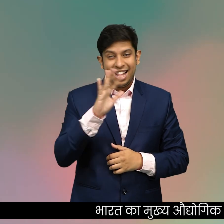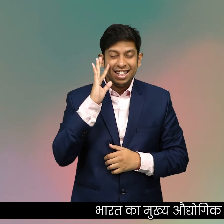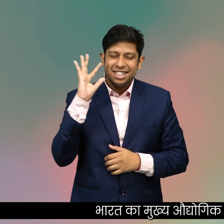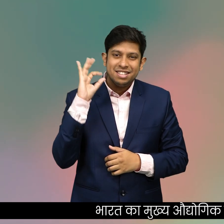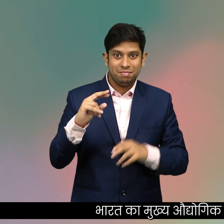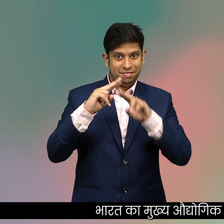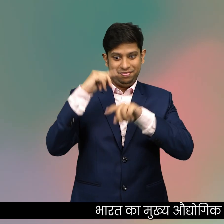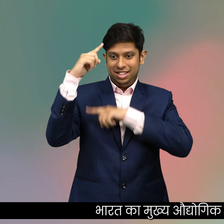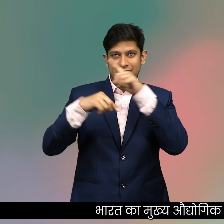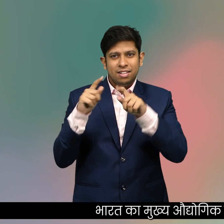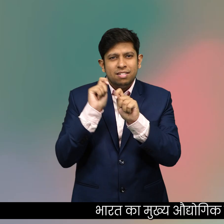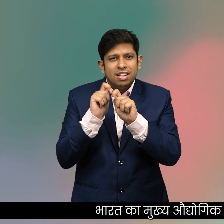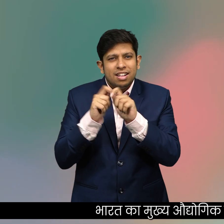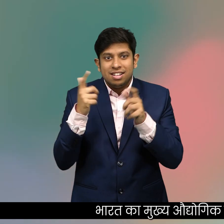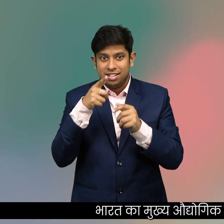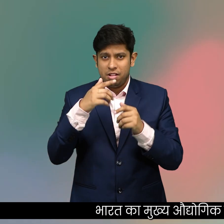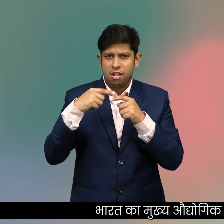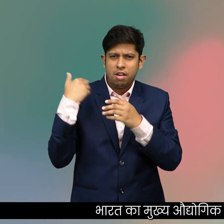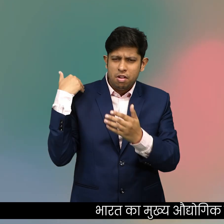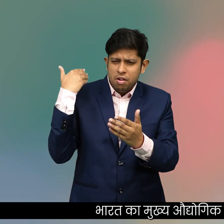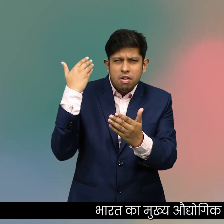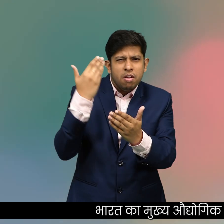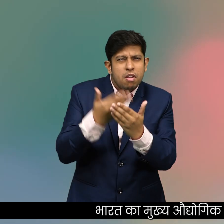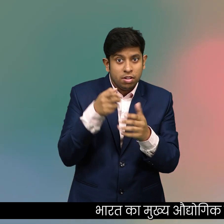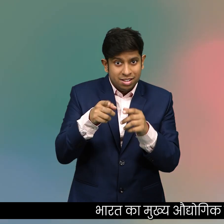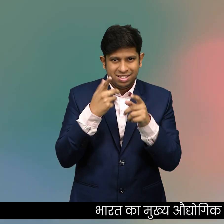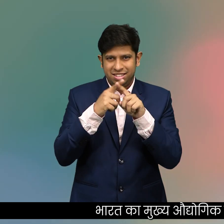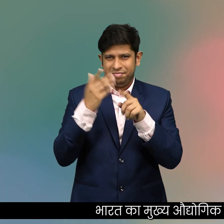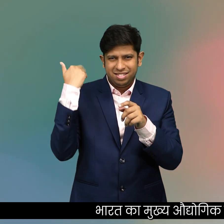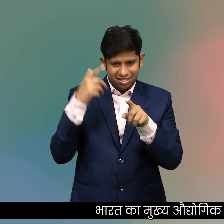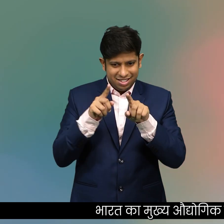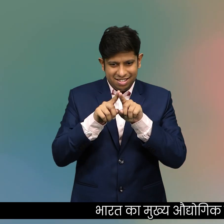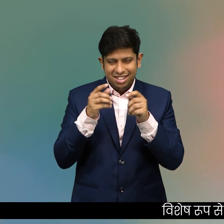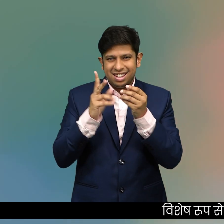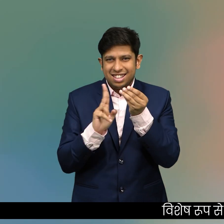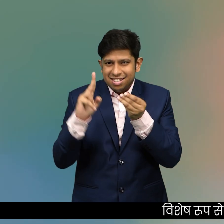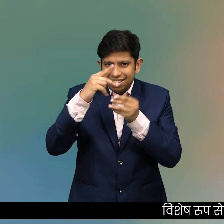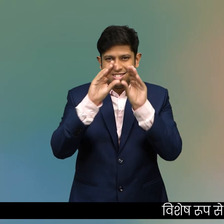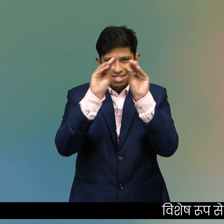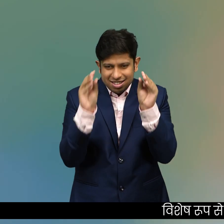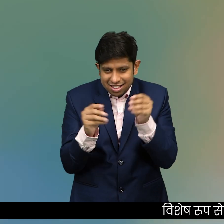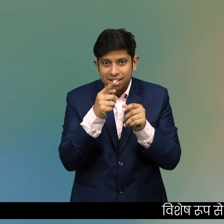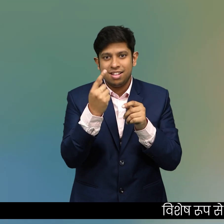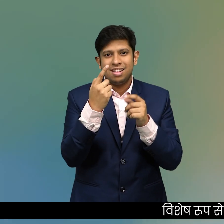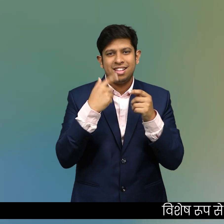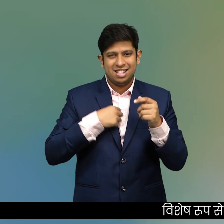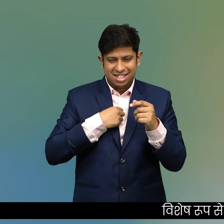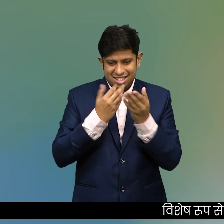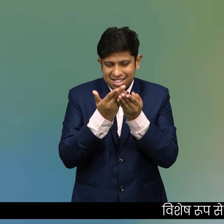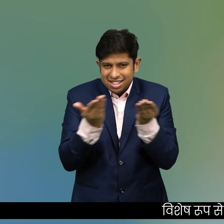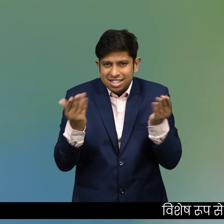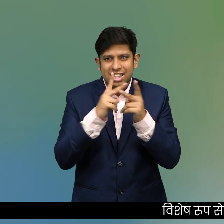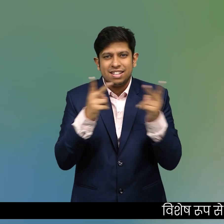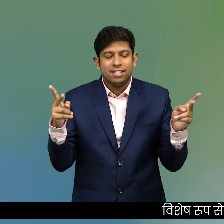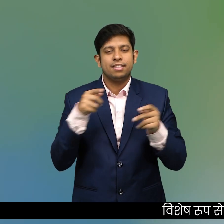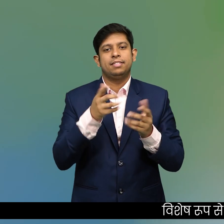का मुख्य औद्योगिकीकरण कार्य लंबे समय तक हस्तशिल्प, विशेष रूप से वस्त्र उद्योग